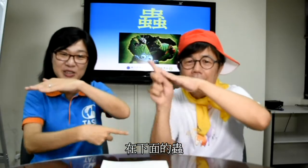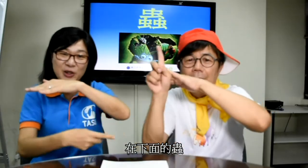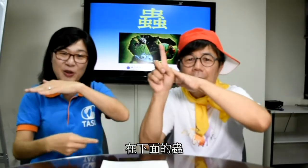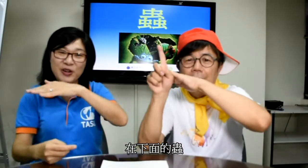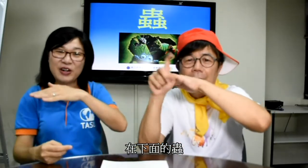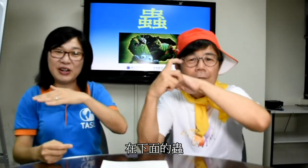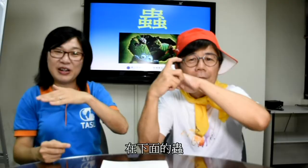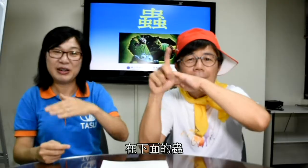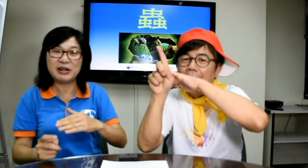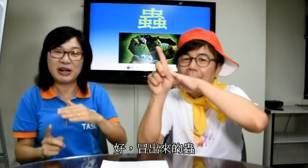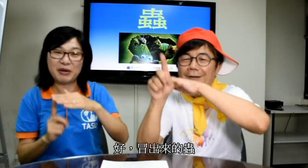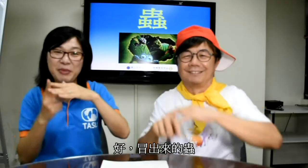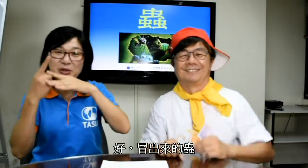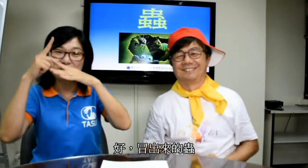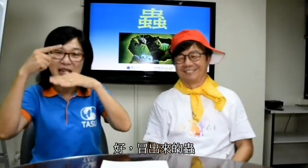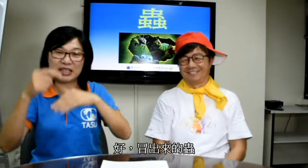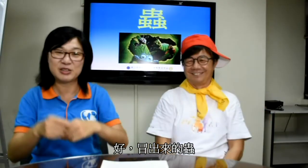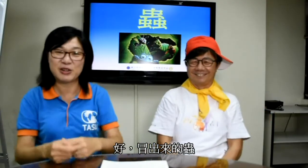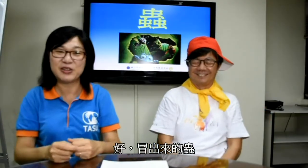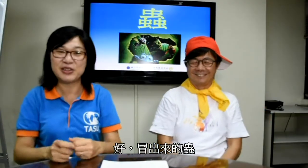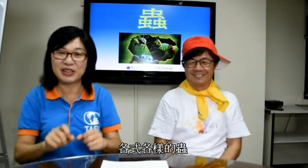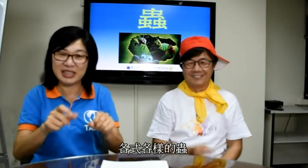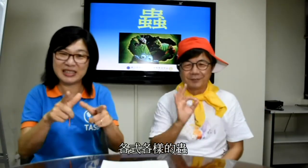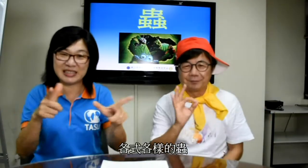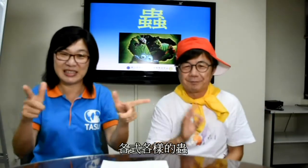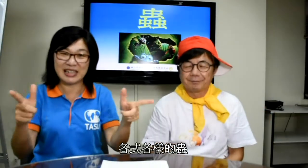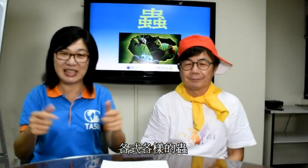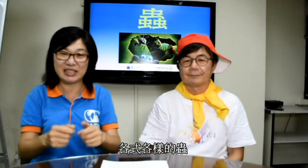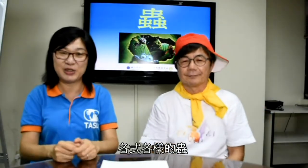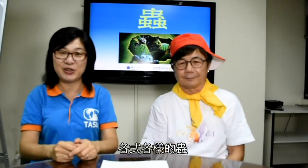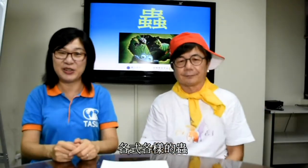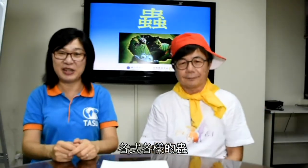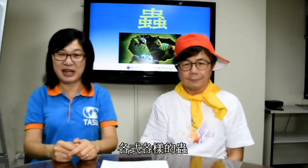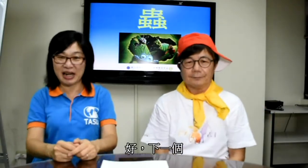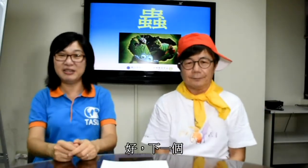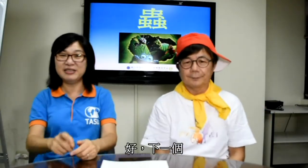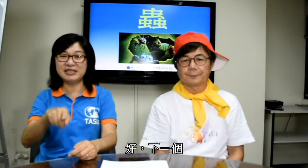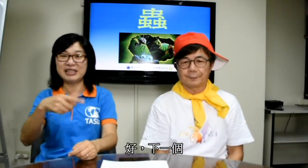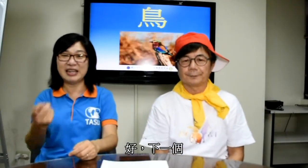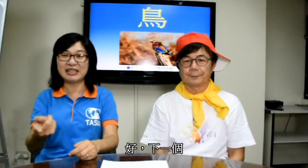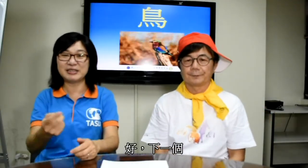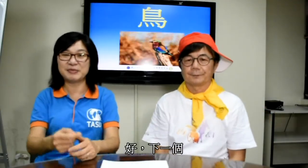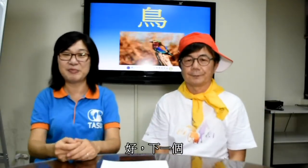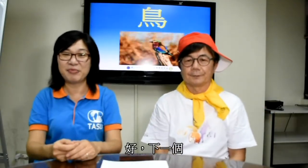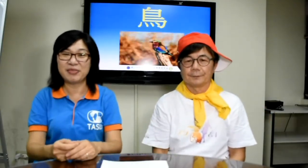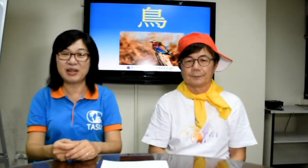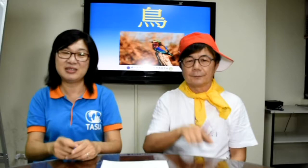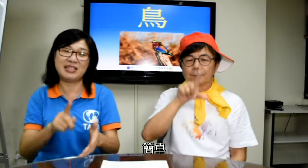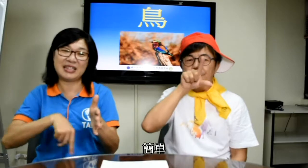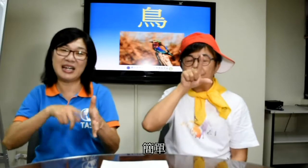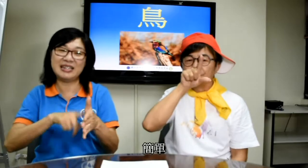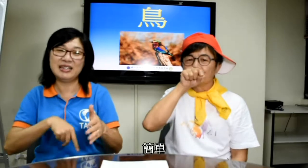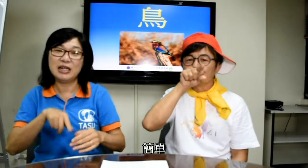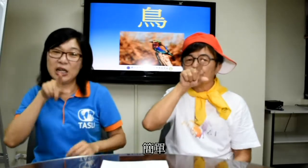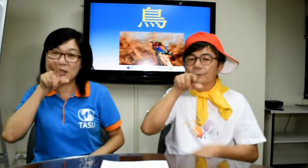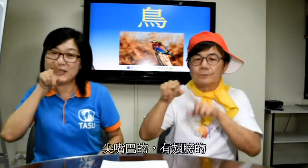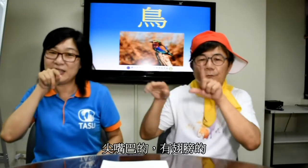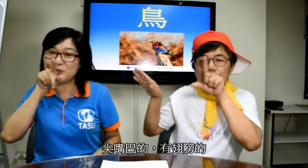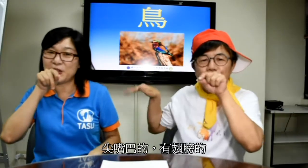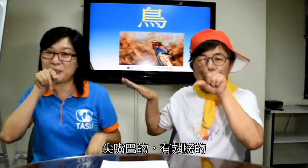虫，冒出来的虫，各式各样的虫。好，下一个，简单，尖嘴巴